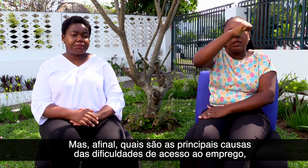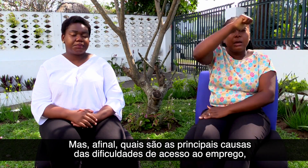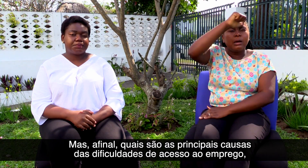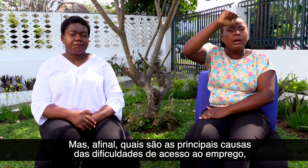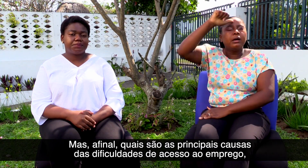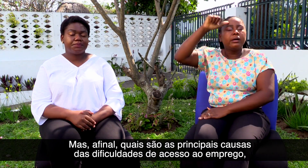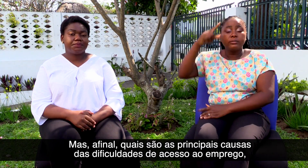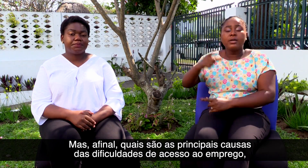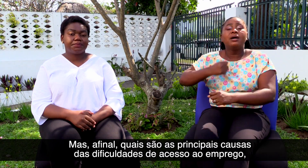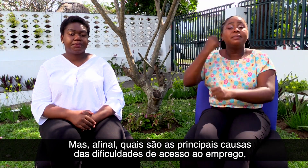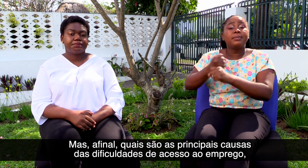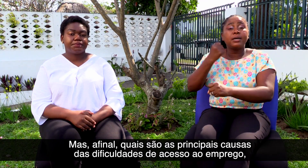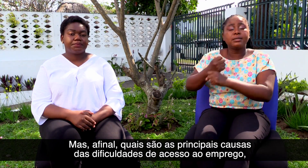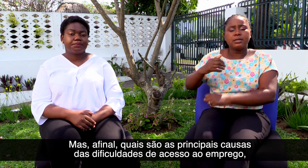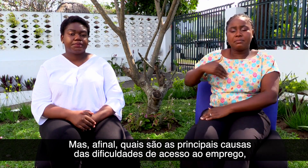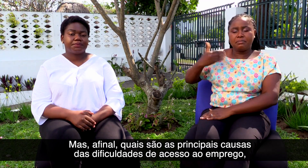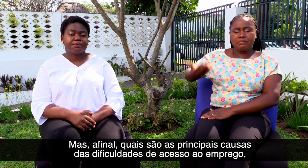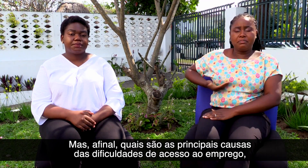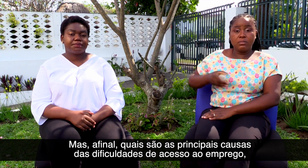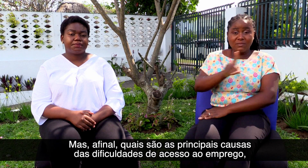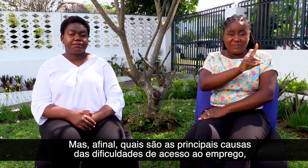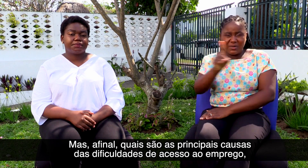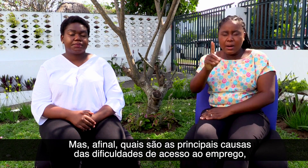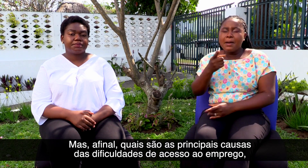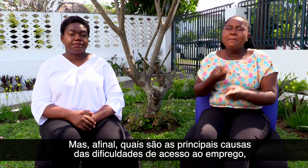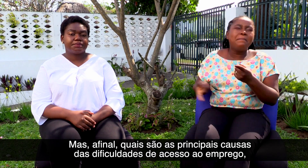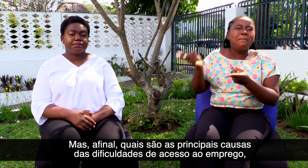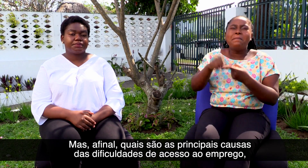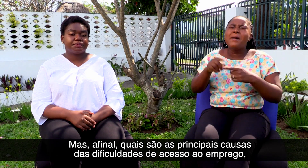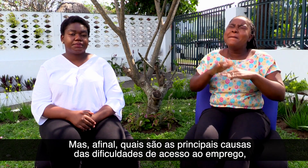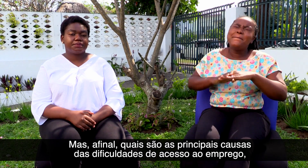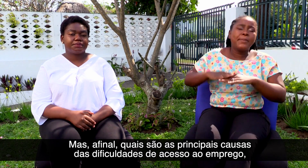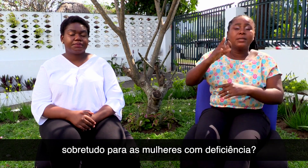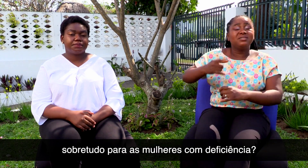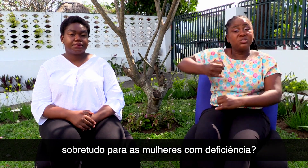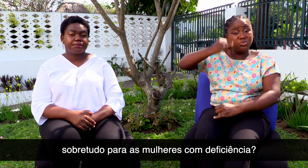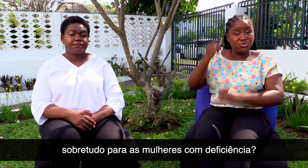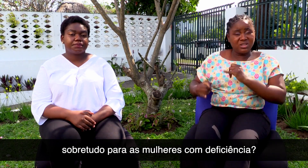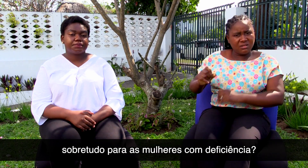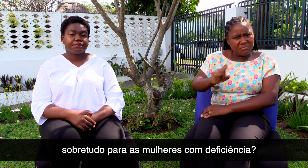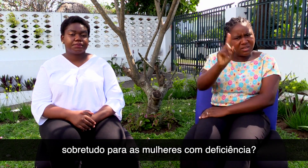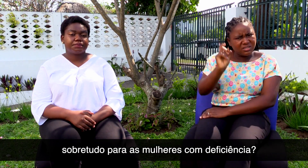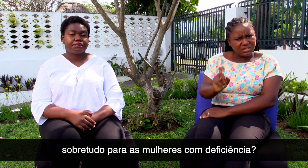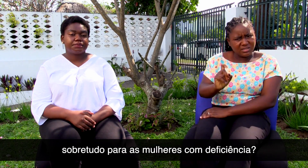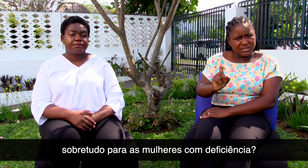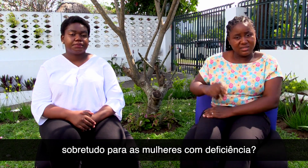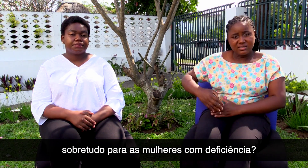Mas afinal, quais são as principais causas das dificuldades de acesso ao emprego, sobretudo para as mulheres com deficiência?